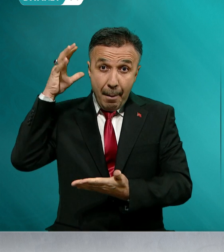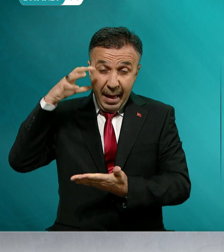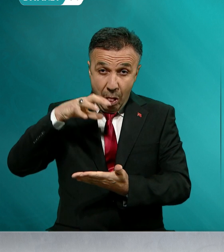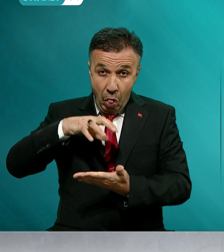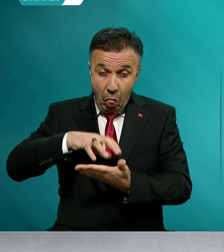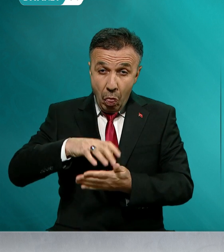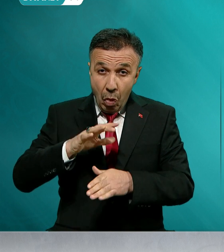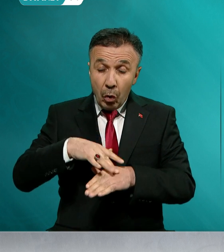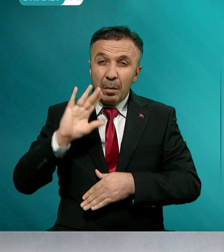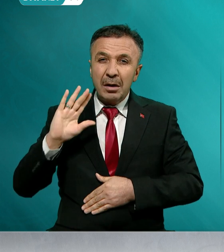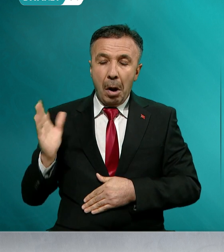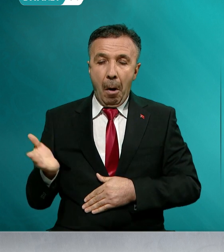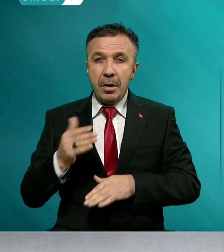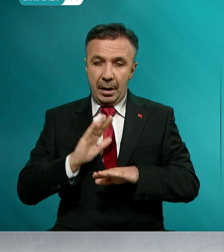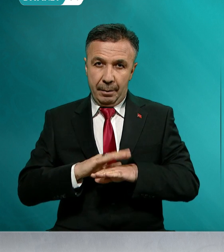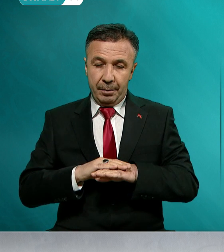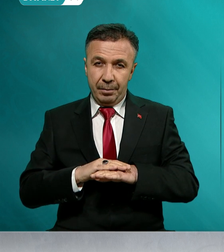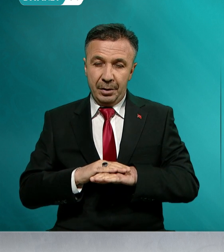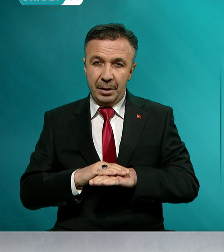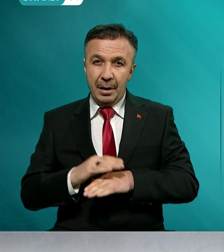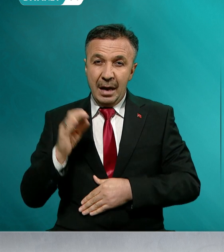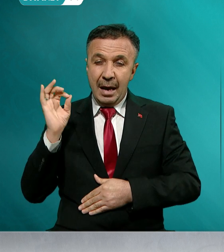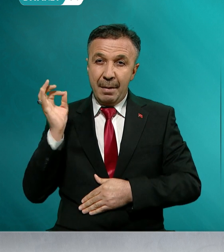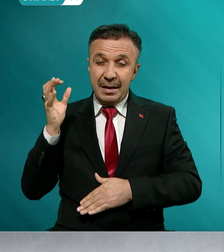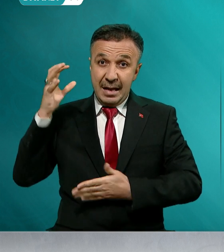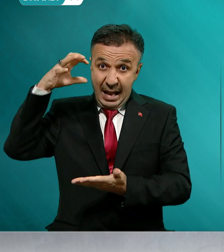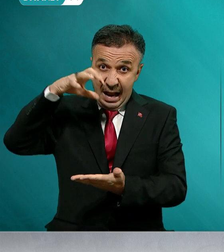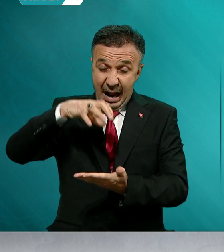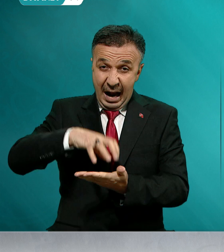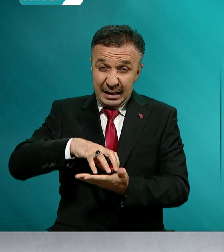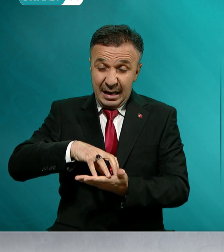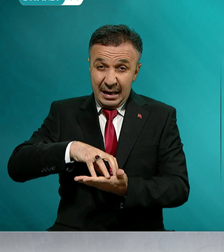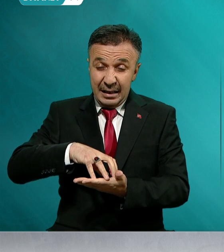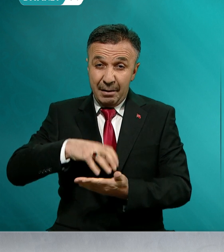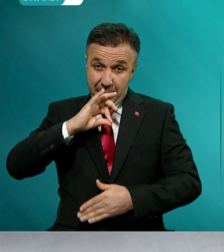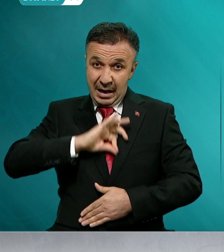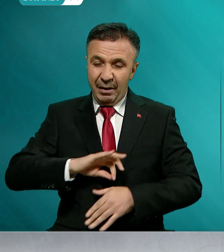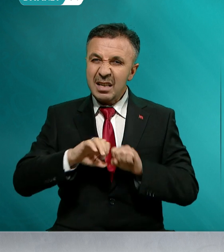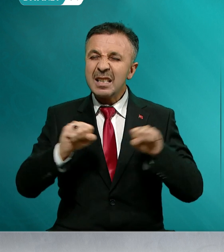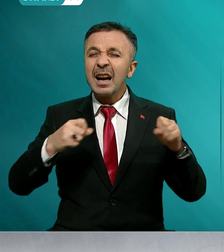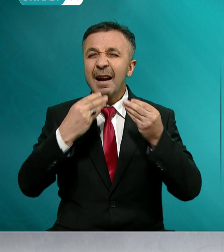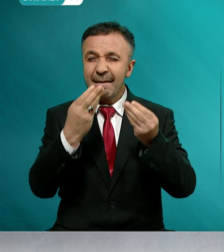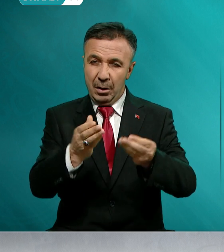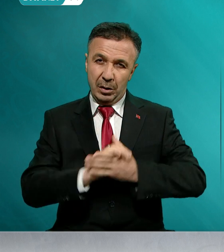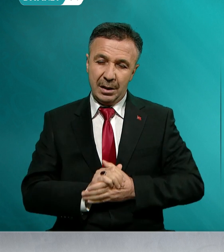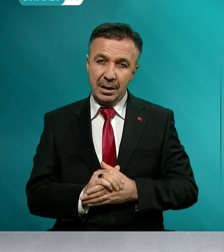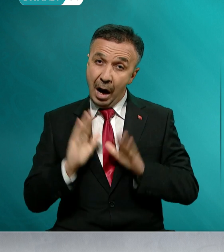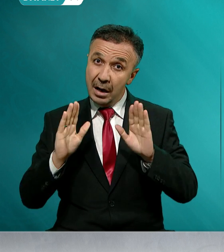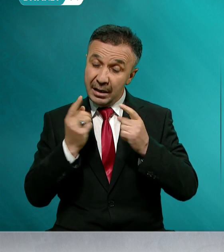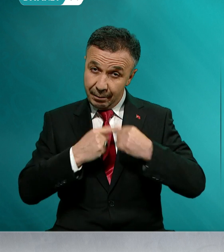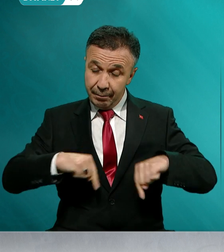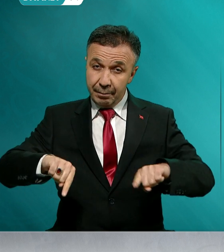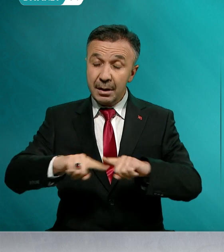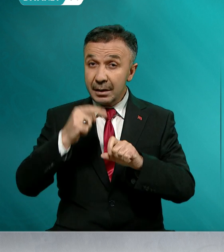sayıp Mescidi Aksa'nın maneviyatını çiğniyor Bu ancak biz inanıyoruz